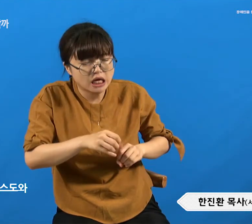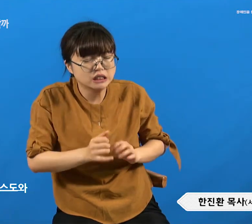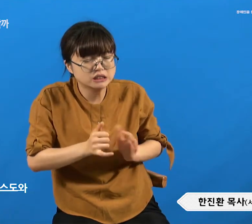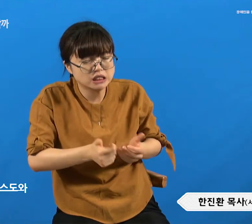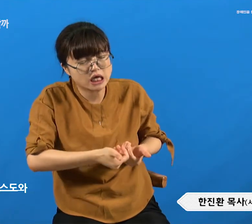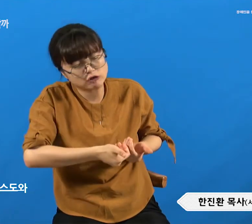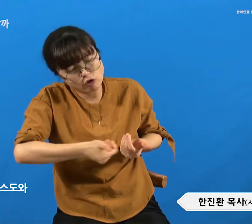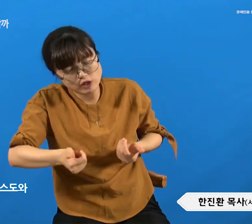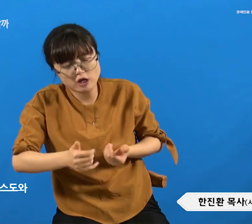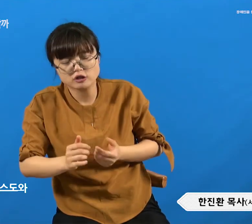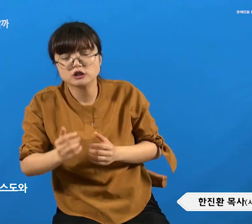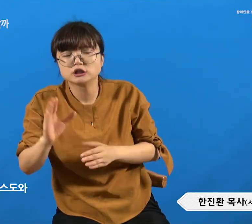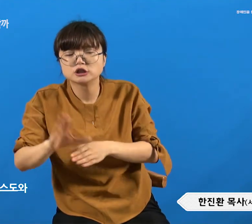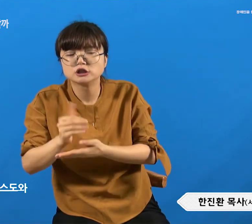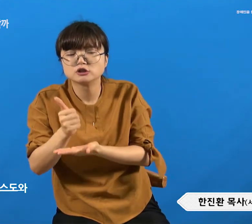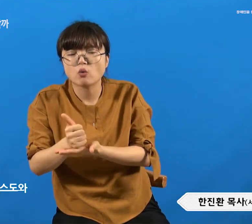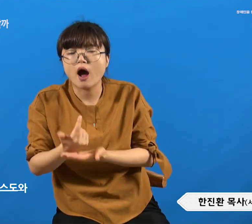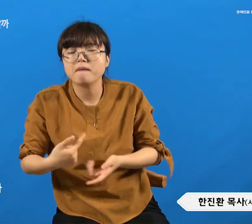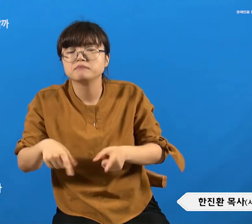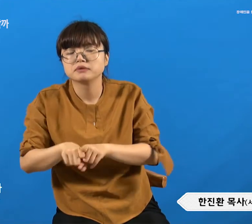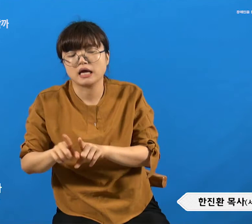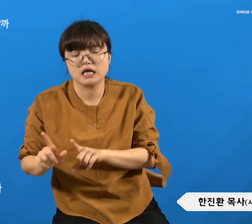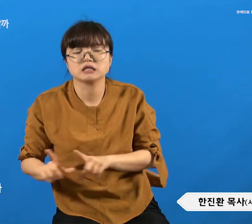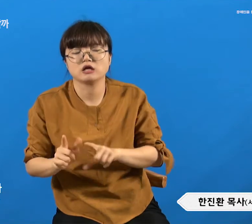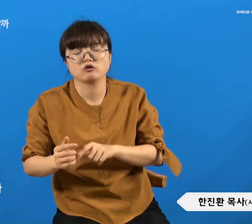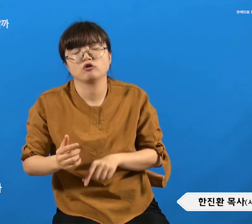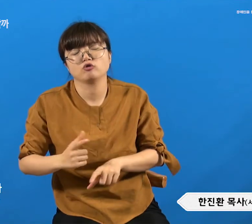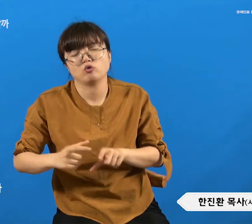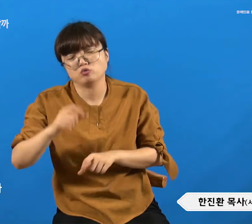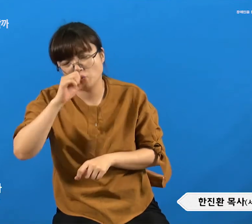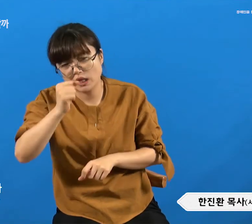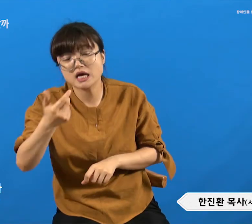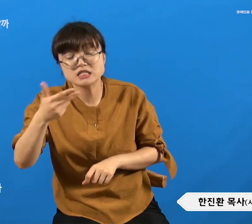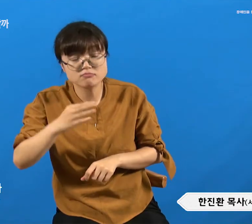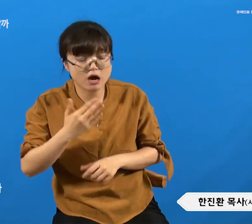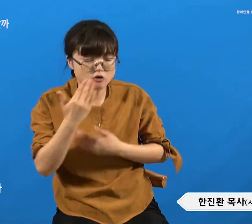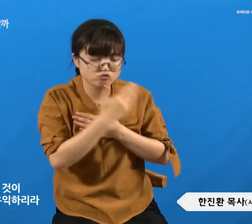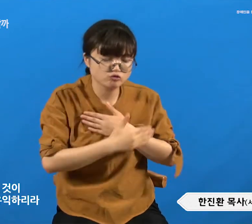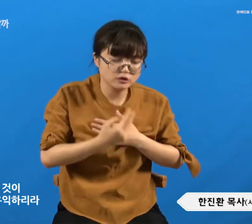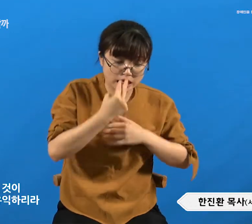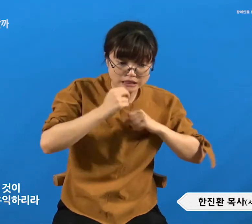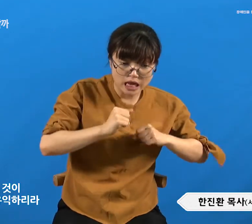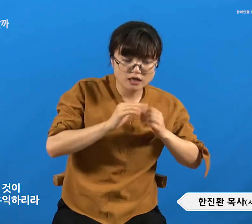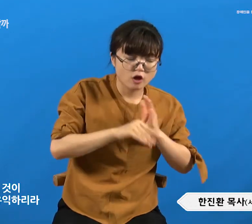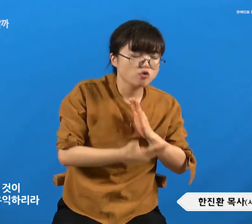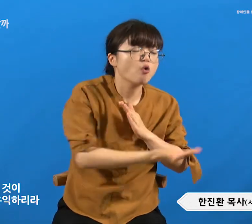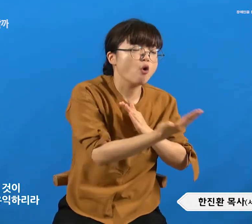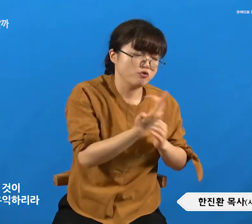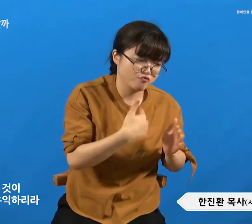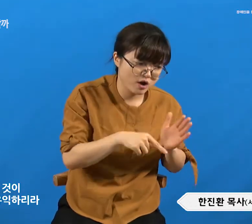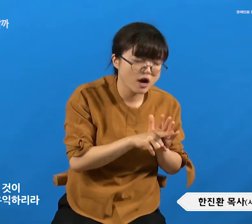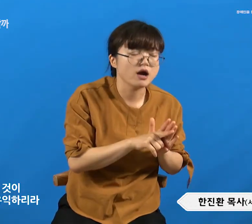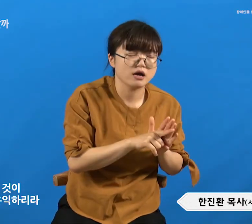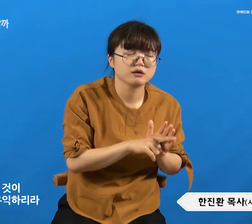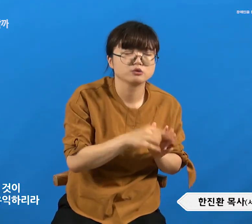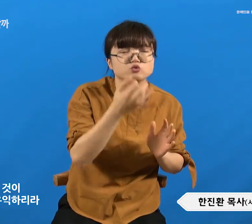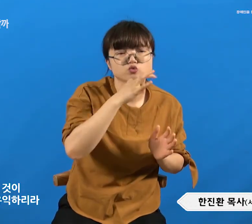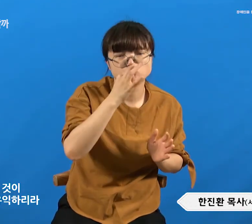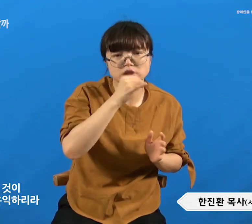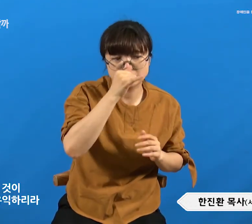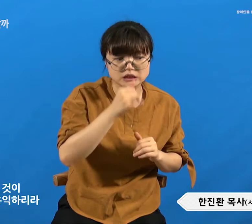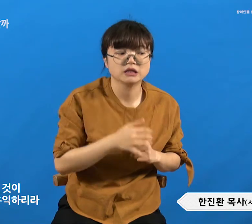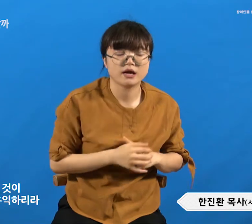그리스도와 함께 있는 것이 훨씬 더 좋은 일이라 그렇게 하고 싶으나 내가 육신으로 있는 것이 너희를 위하여 더